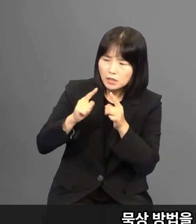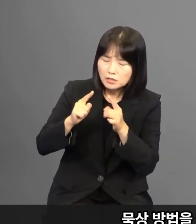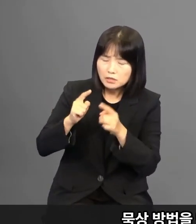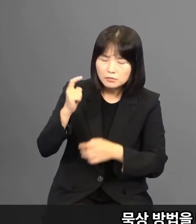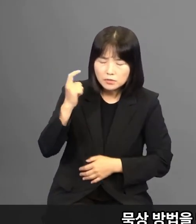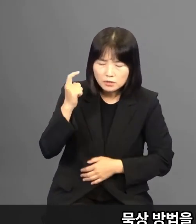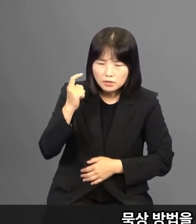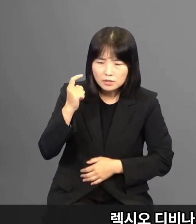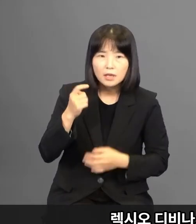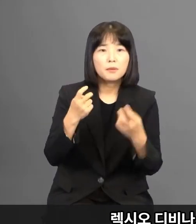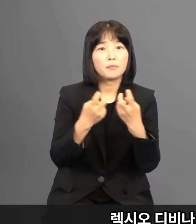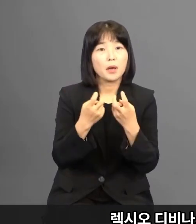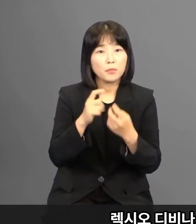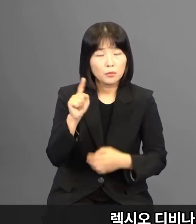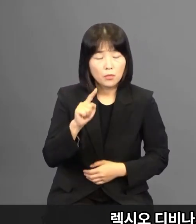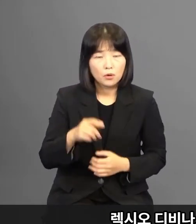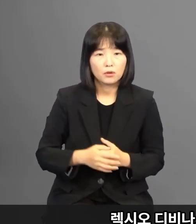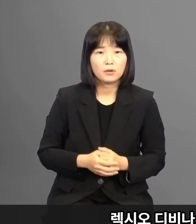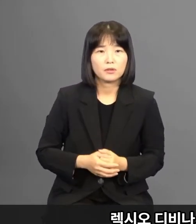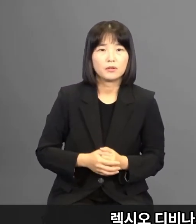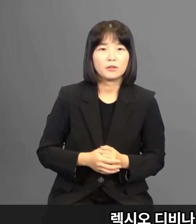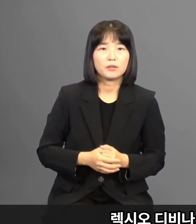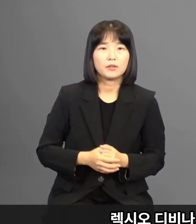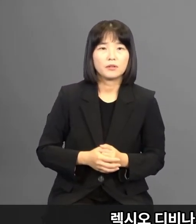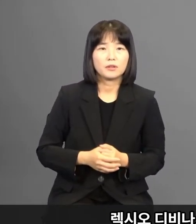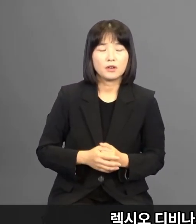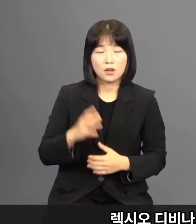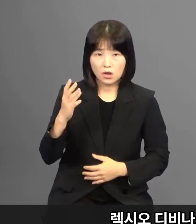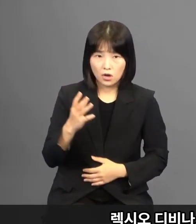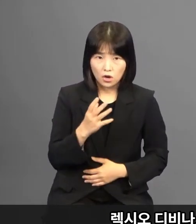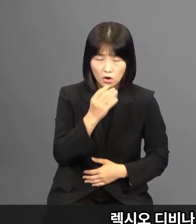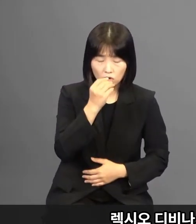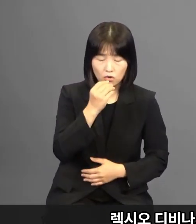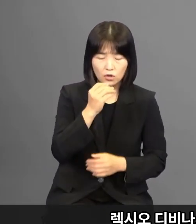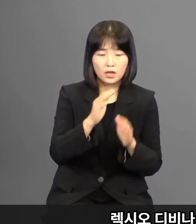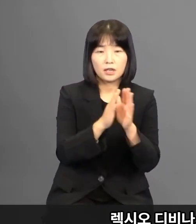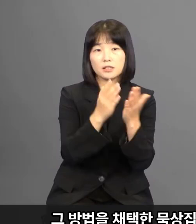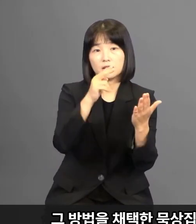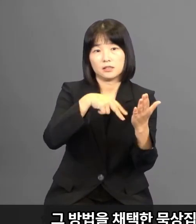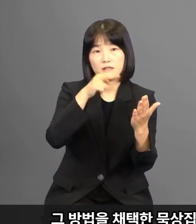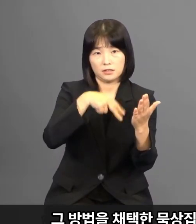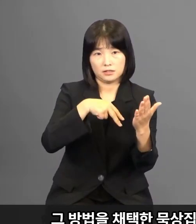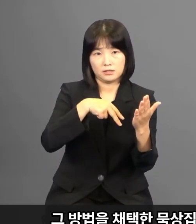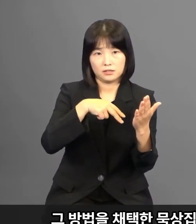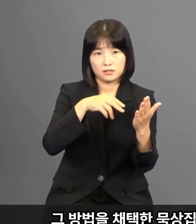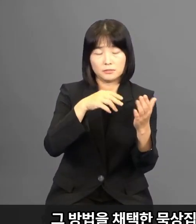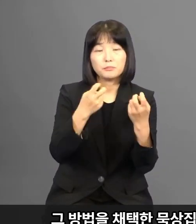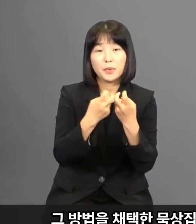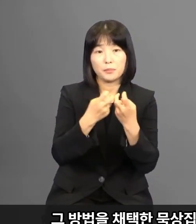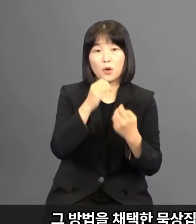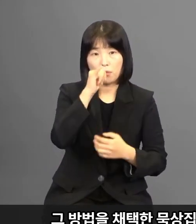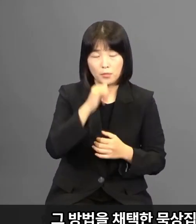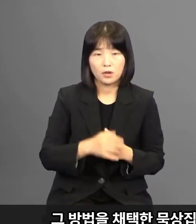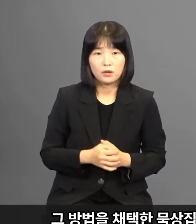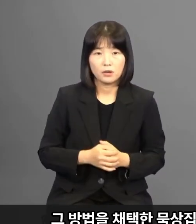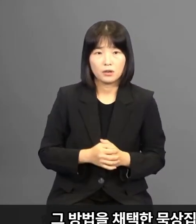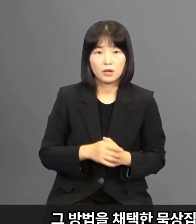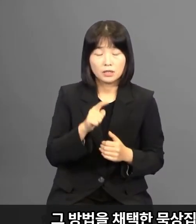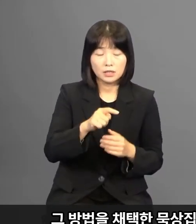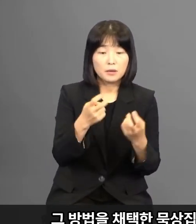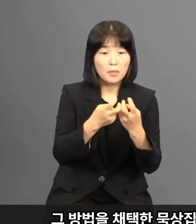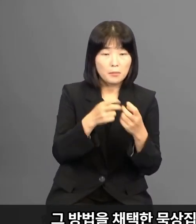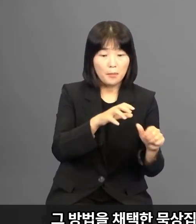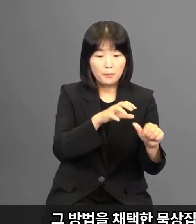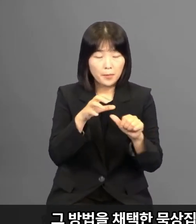만들었는데 그것이 뭐냐, 렉시오 디비나, 거룩한 독서라는 뜻입니다. 자, 그 방법을 채택한 묵상집이 바로 우리